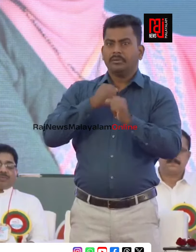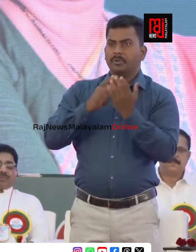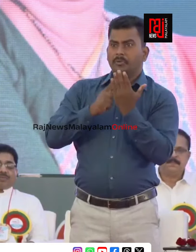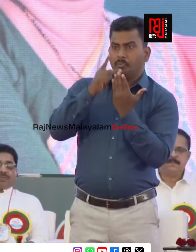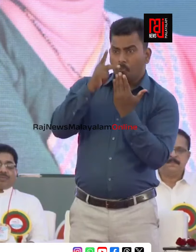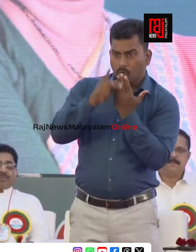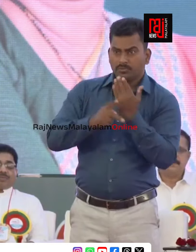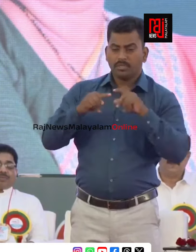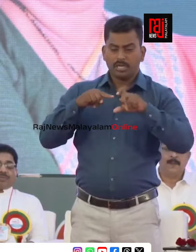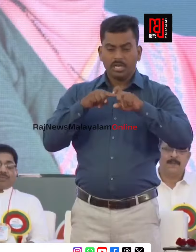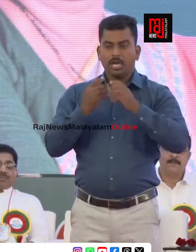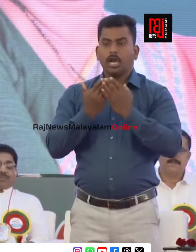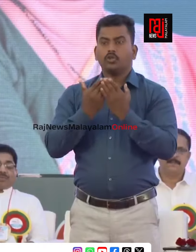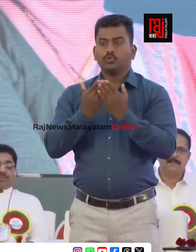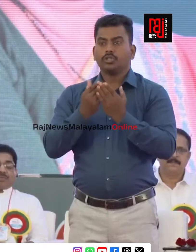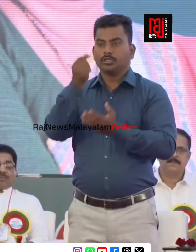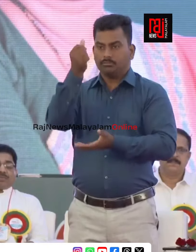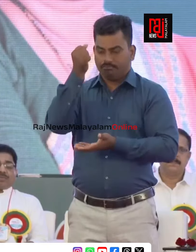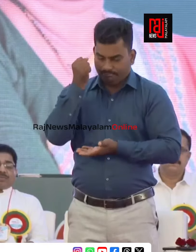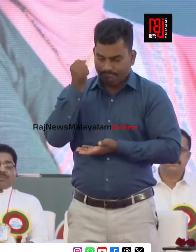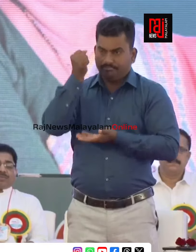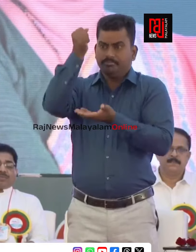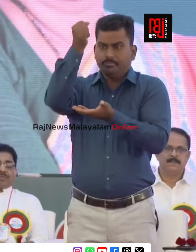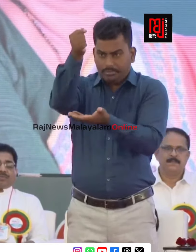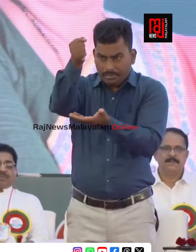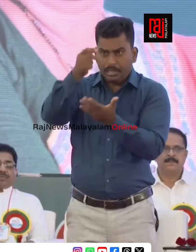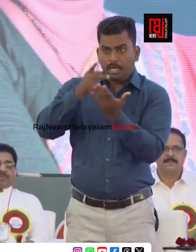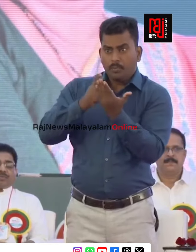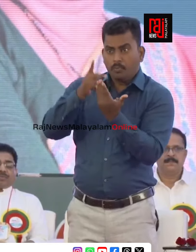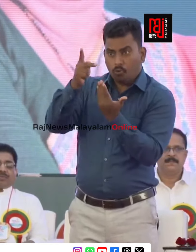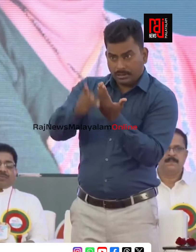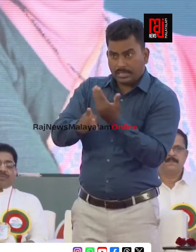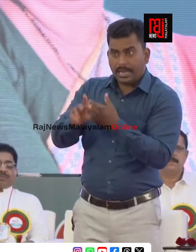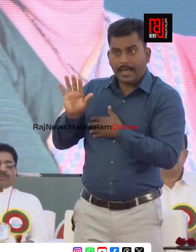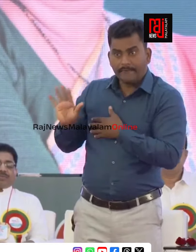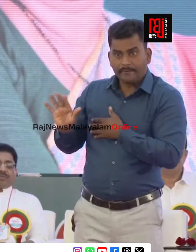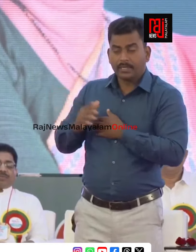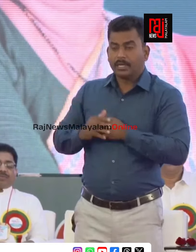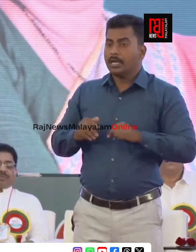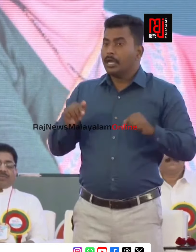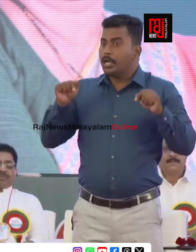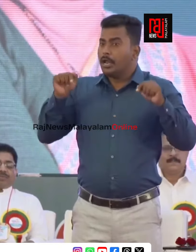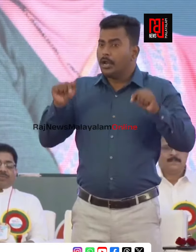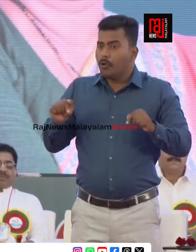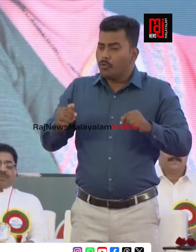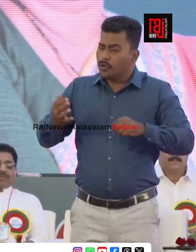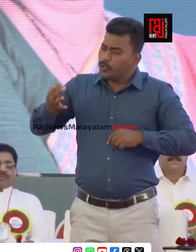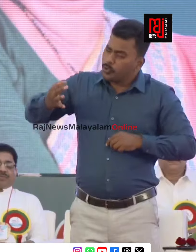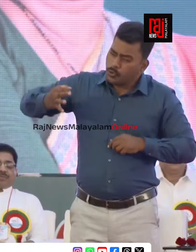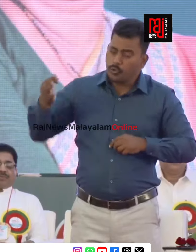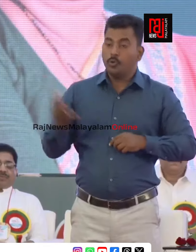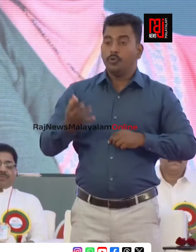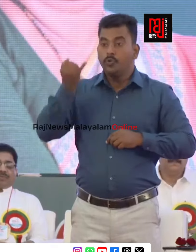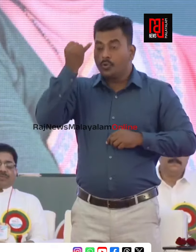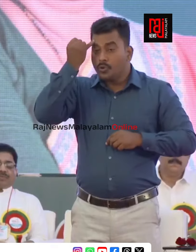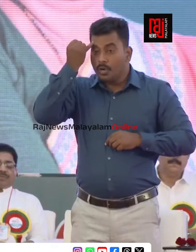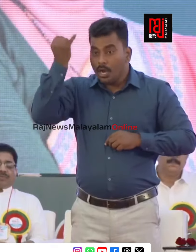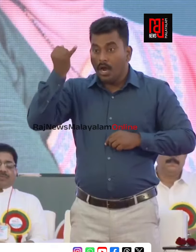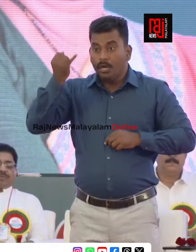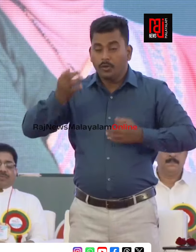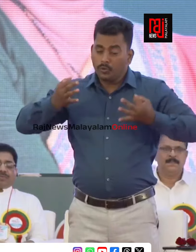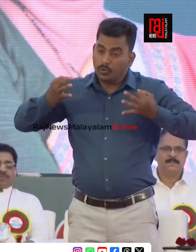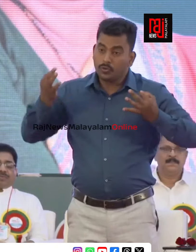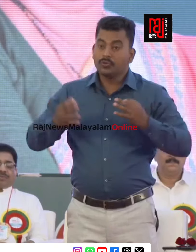വിദ്യാജ്യോതി തുടങ്ങിയ സ്കോളർഷിപ്പ് പദ്ധതികൾ നടപ്പാക്കുന്നുണ്ട്. ഇപ്പോൾ ഏറ്റവും പുതിയ പ്രചോദനം എന്ന